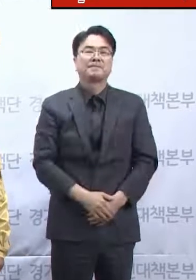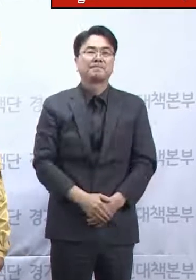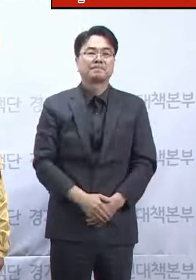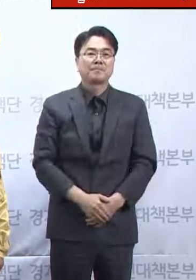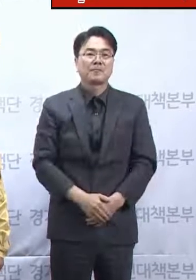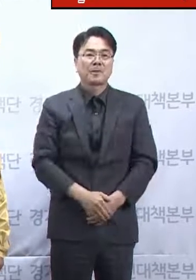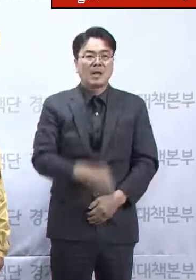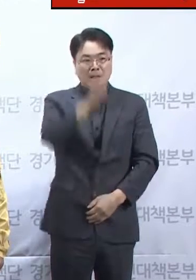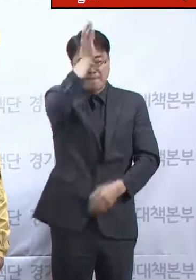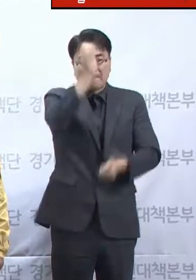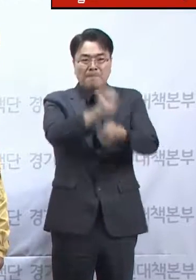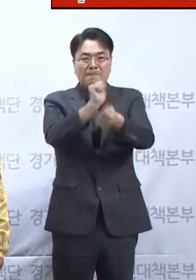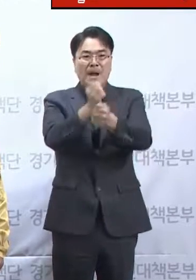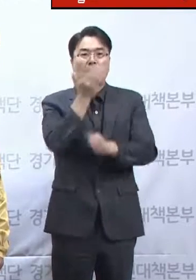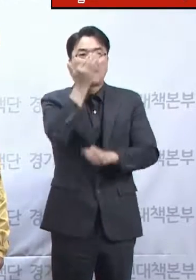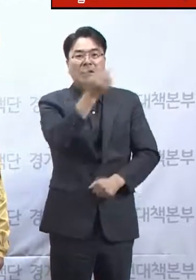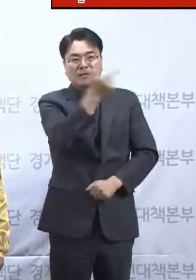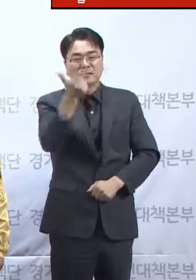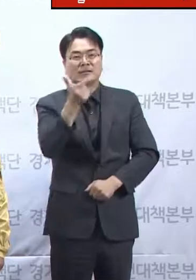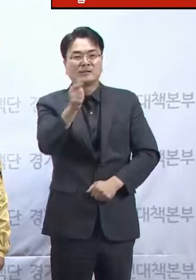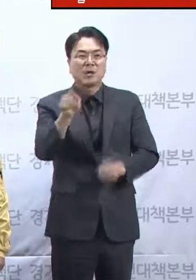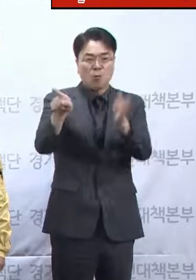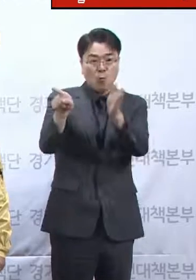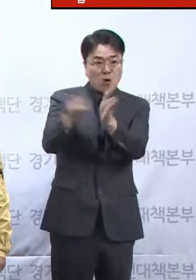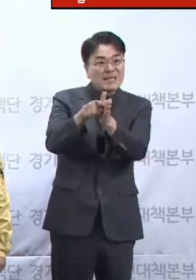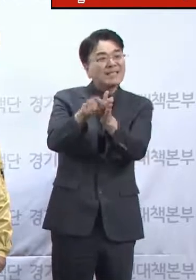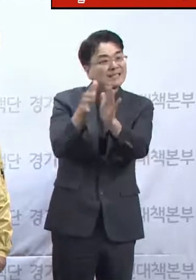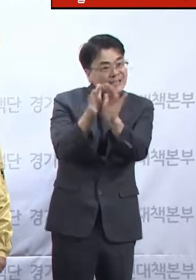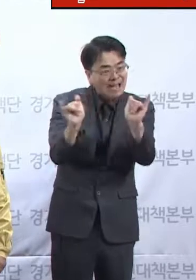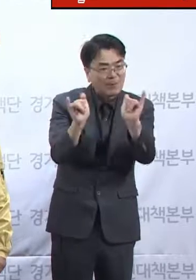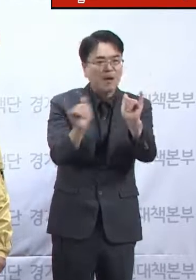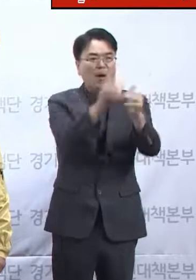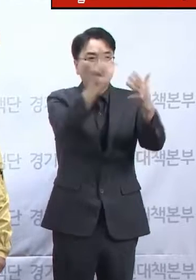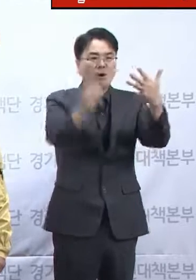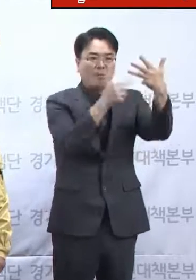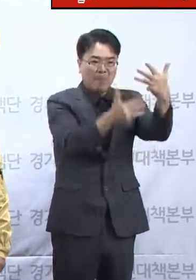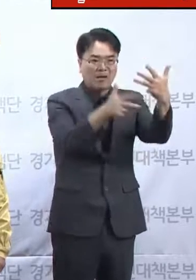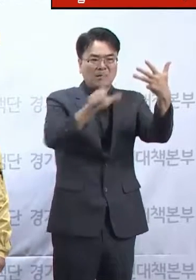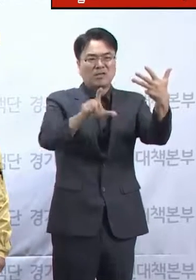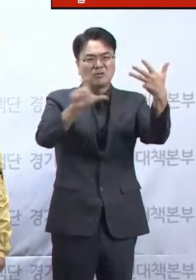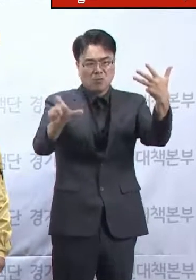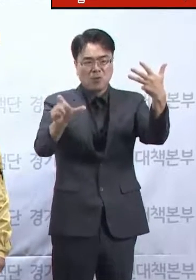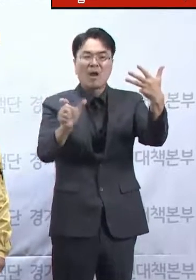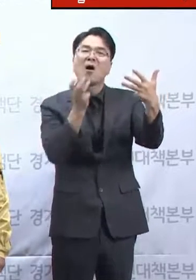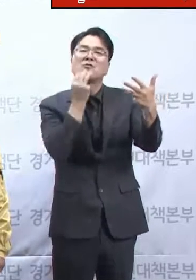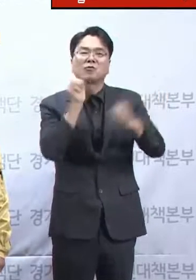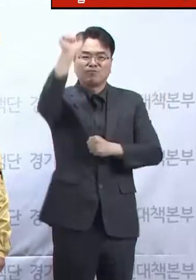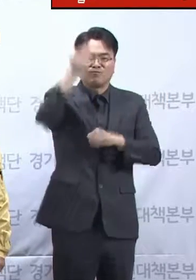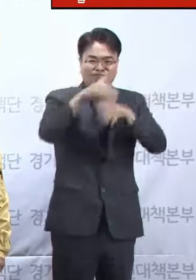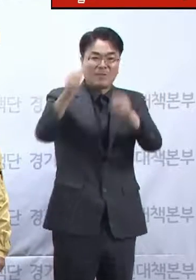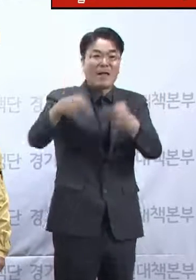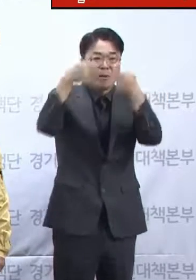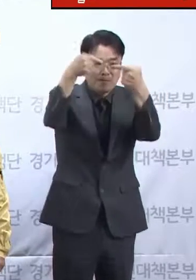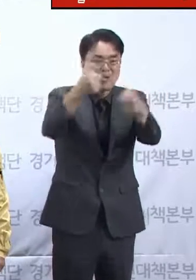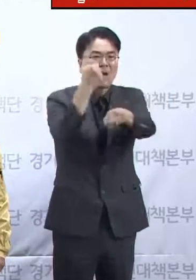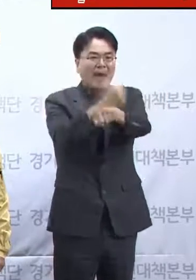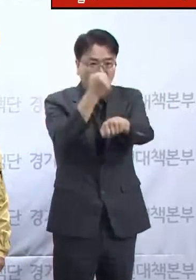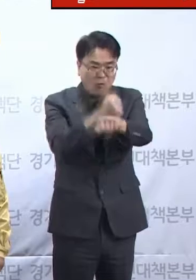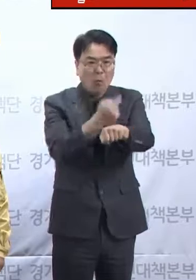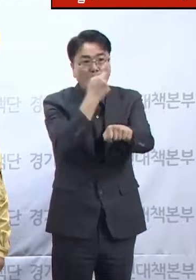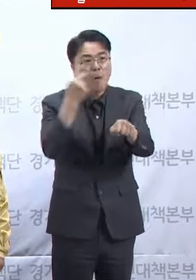감염 가능성이 높은 사랑제일교회 교인 상당수가 8월 8일과 15일 광화문 집회에 참석했고